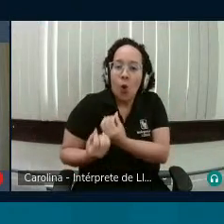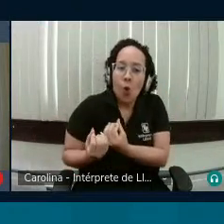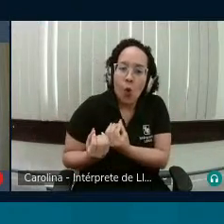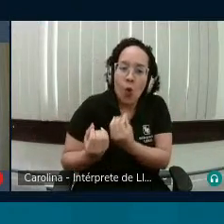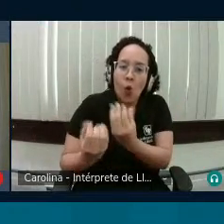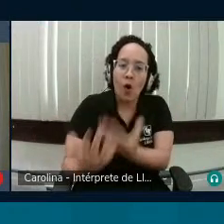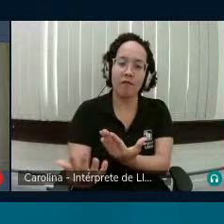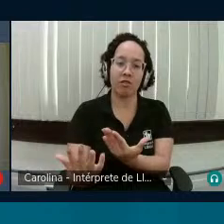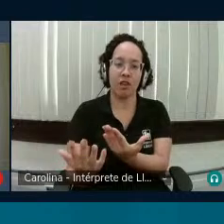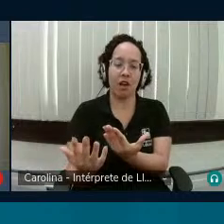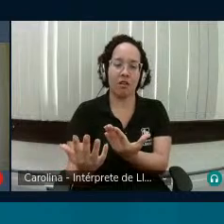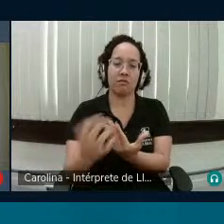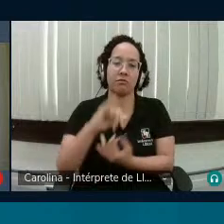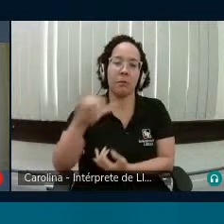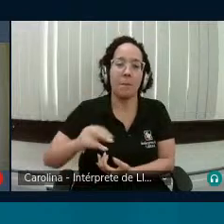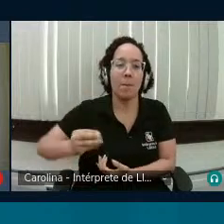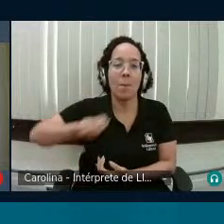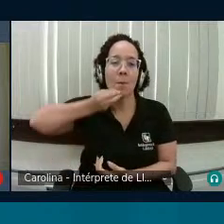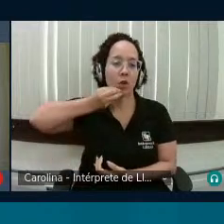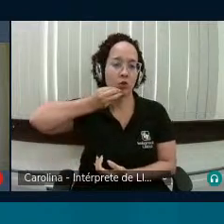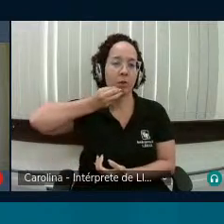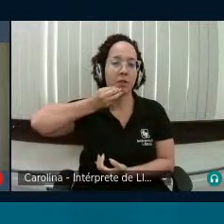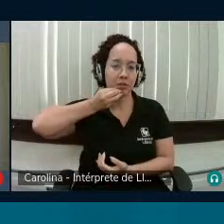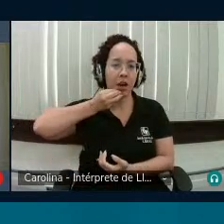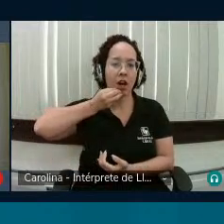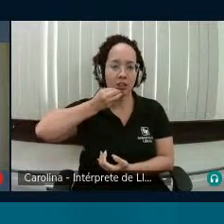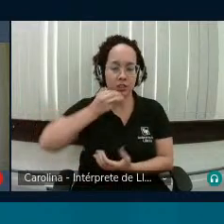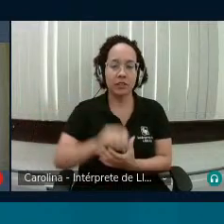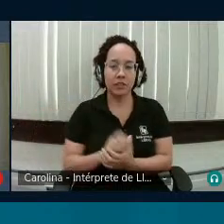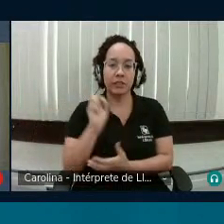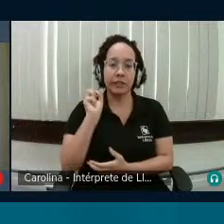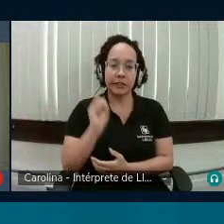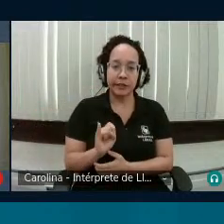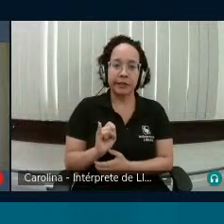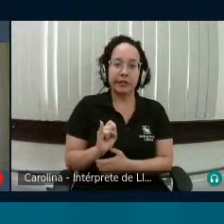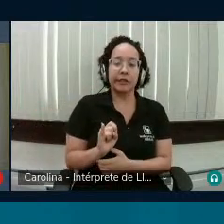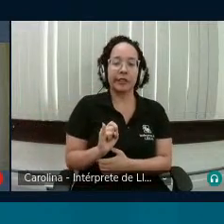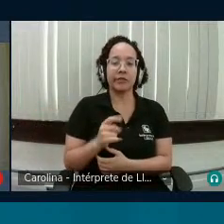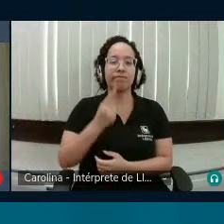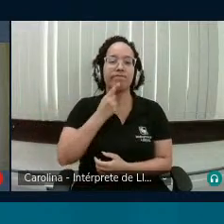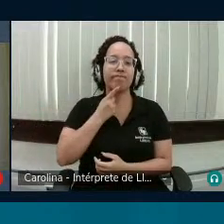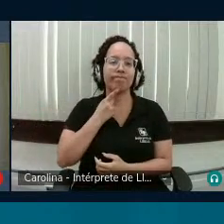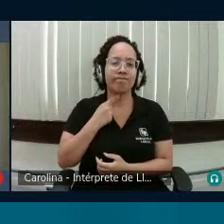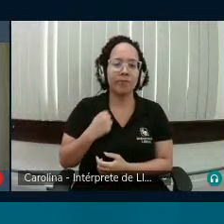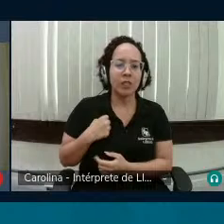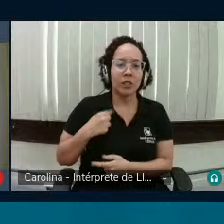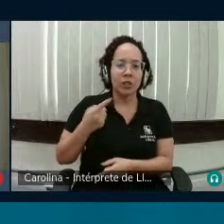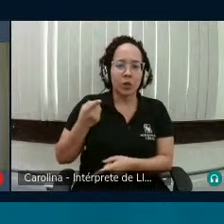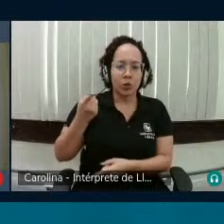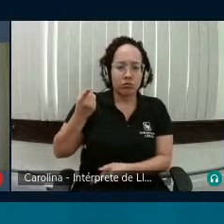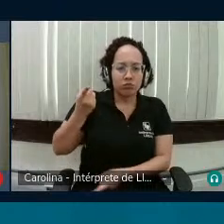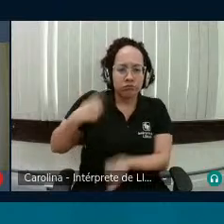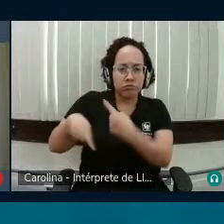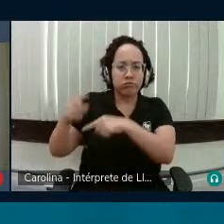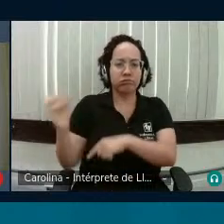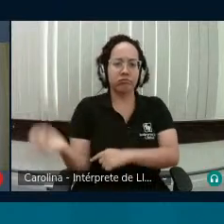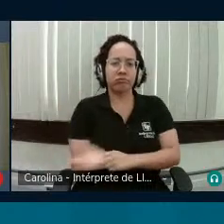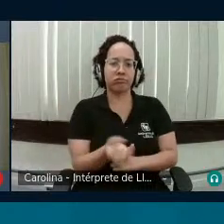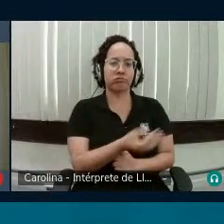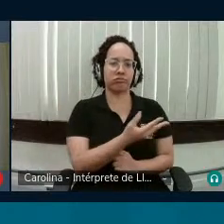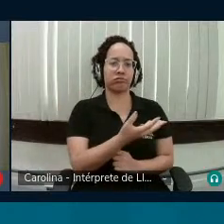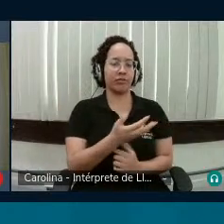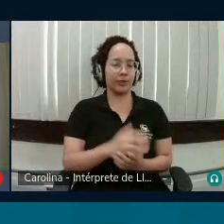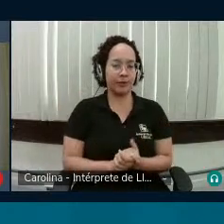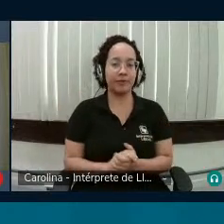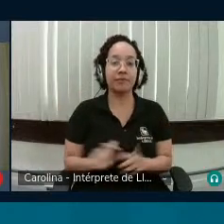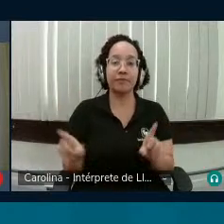essa possibilidade, porque se nós queremos ser uma instituição inovadora, né, se nós queremos ser uma